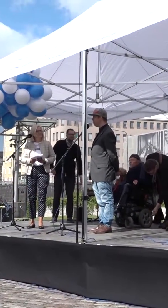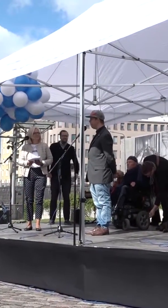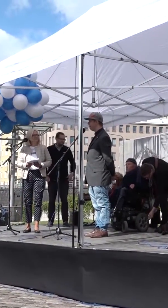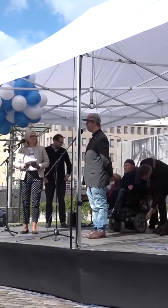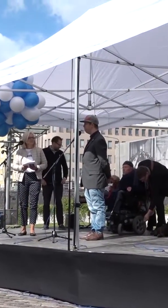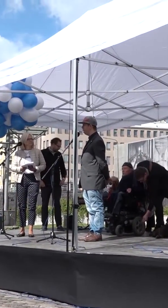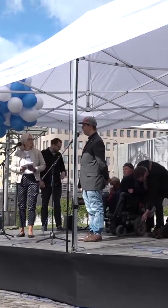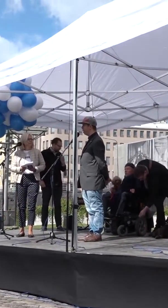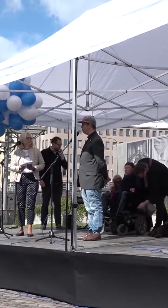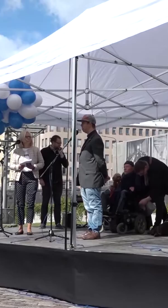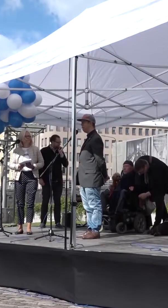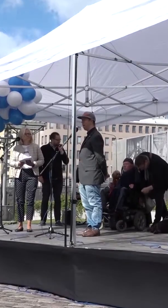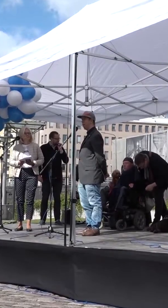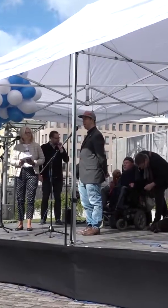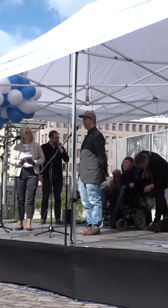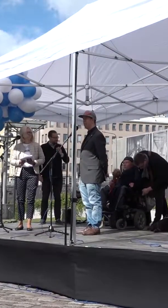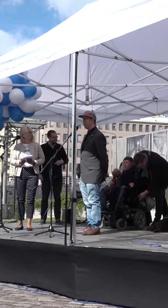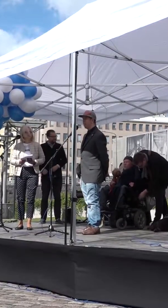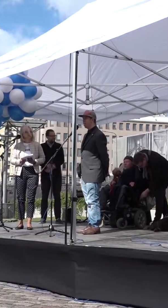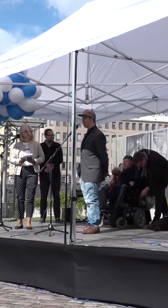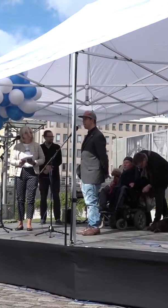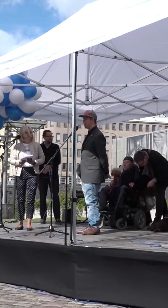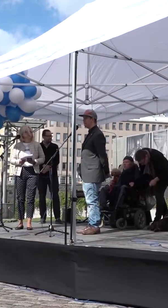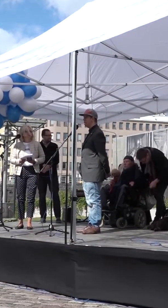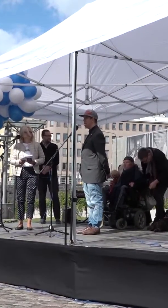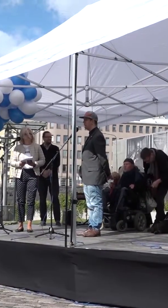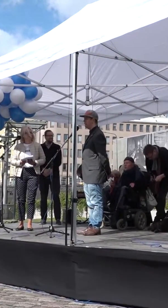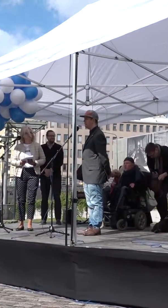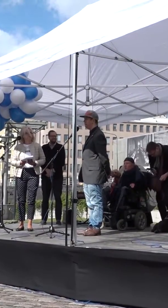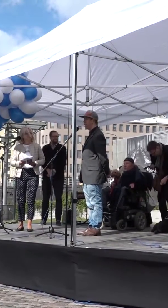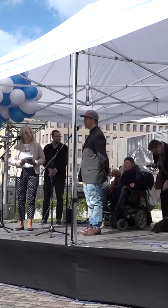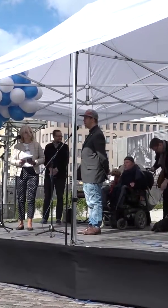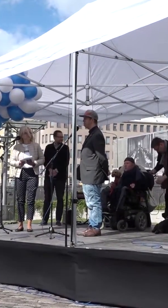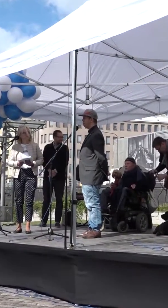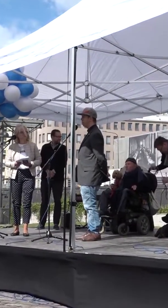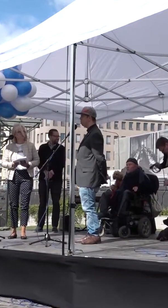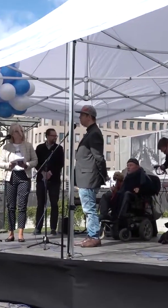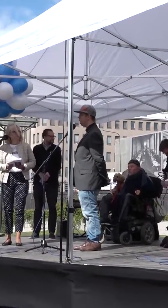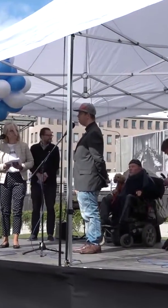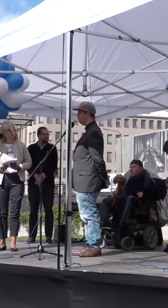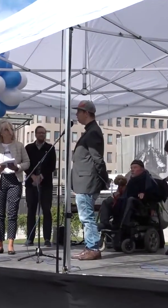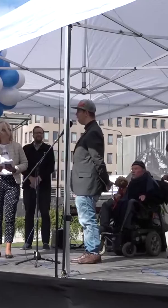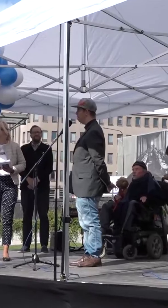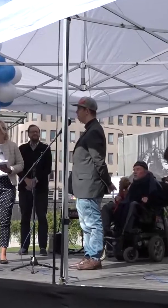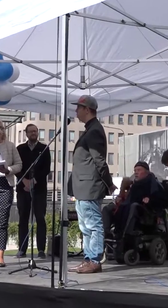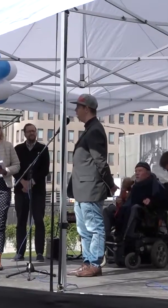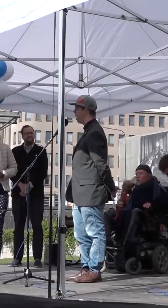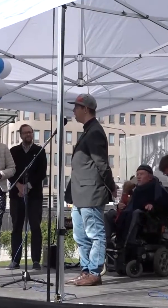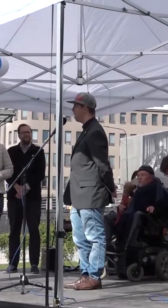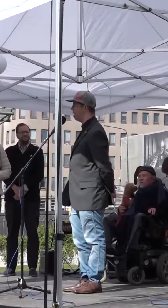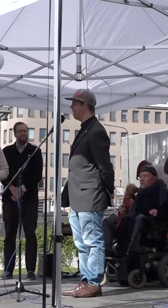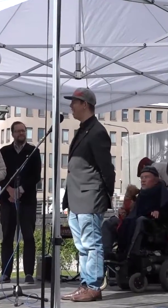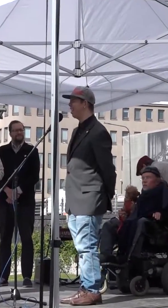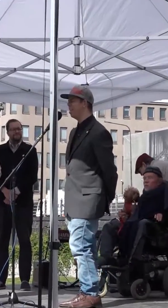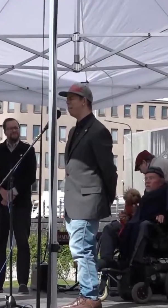Mutta mitä se merkitsee mulle, niin mä saan enemmän sitä, että kaikki tavalliset uskaltaa tulla juttelemaan mulle,